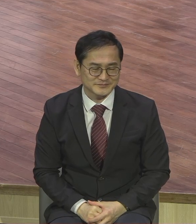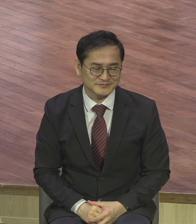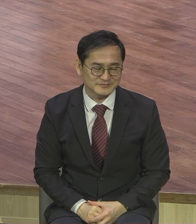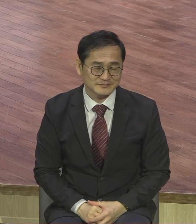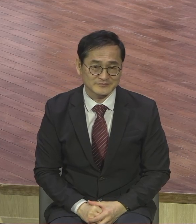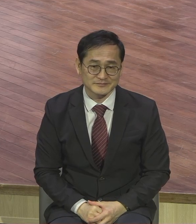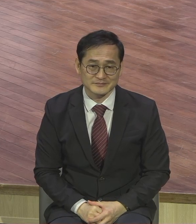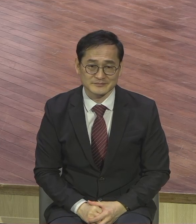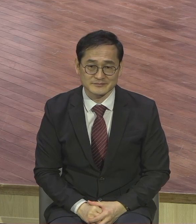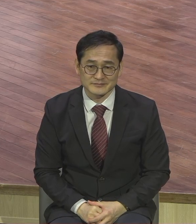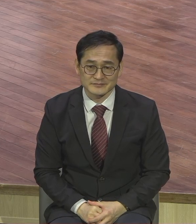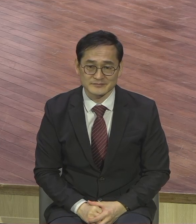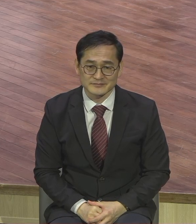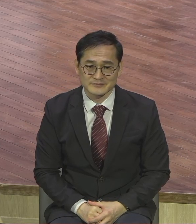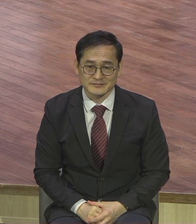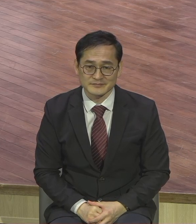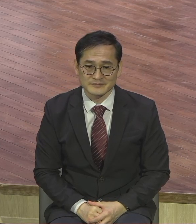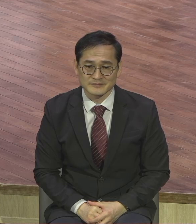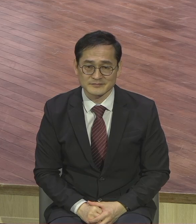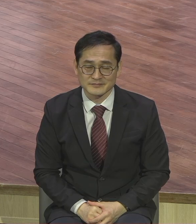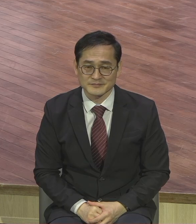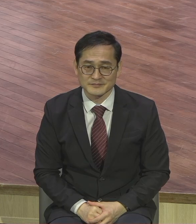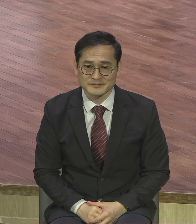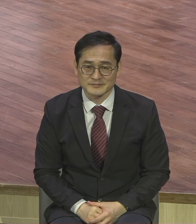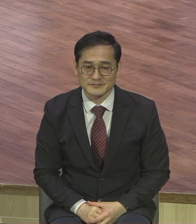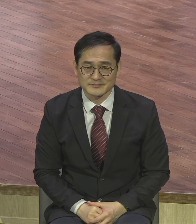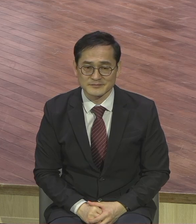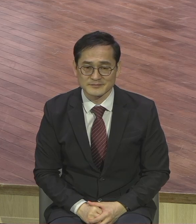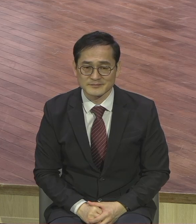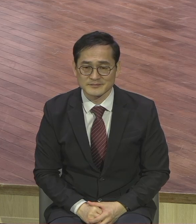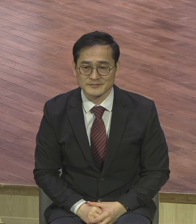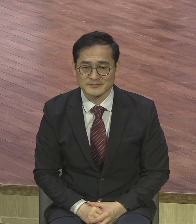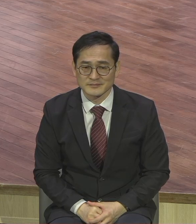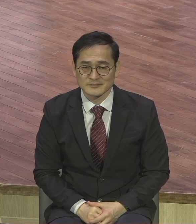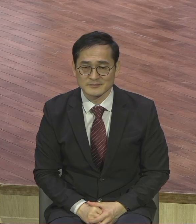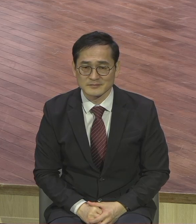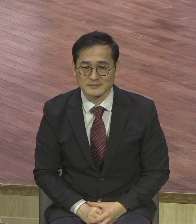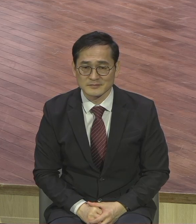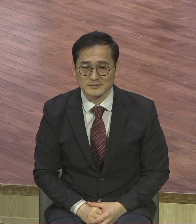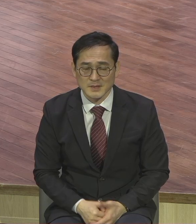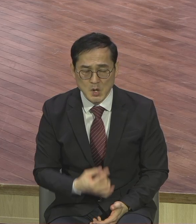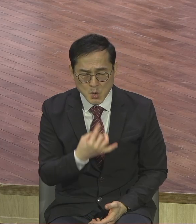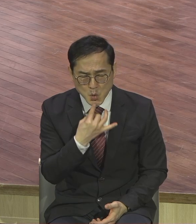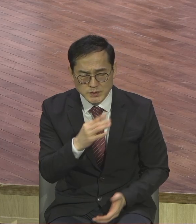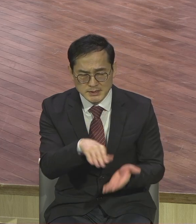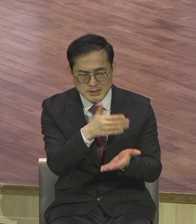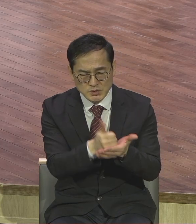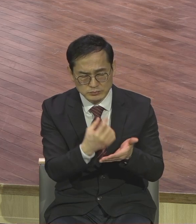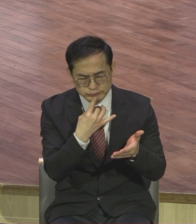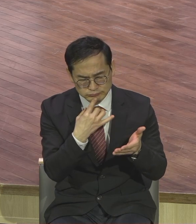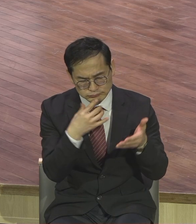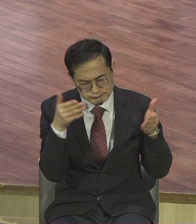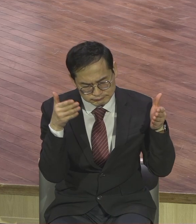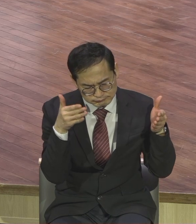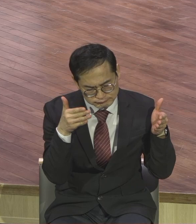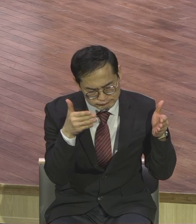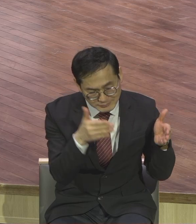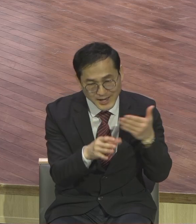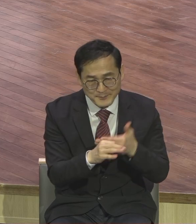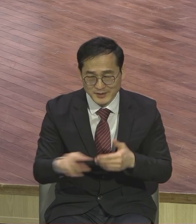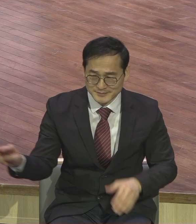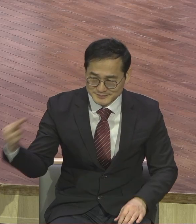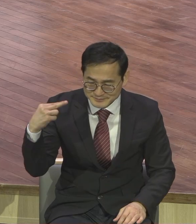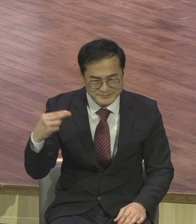누가 미쳤다 소리 어떻게 들을 수 있어요? 올인 집중하면 들을 수 있어요. 올인 집중.